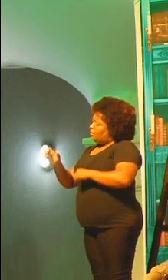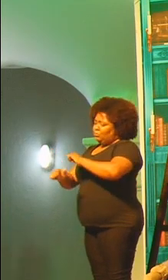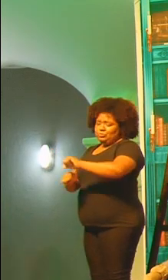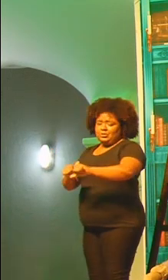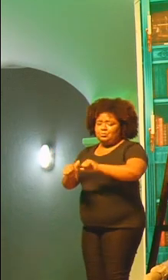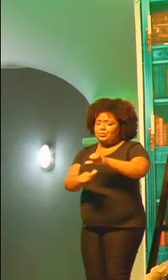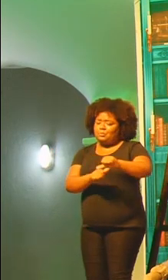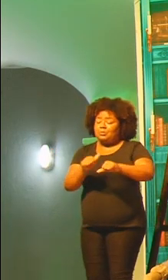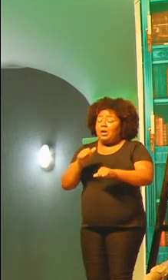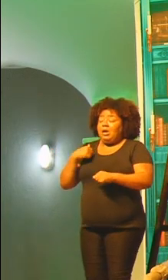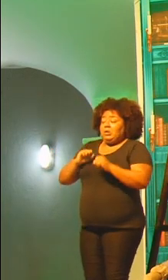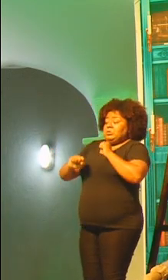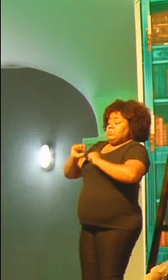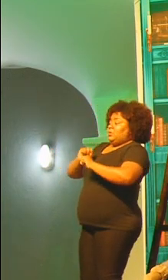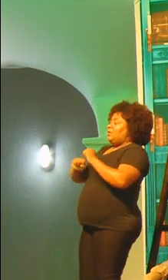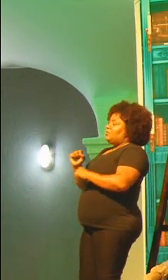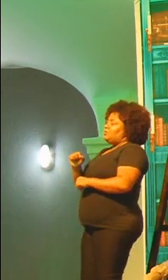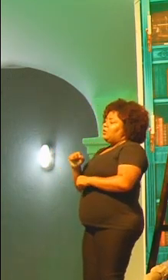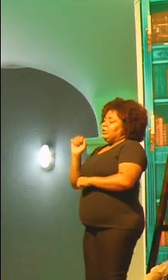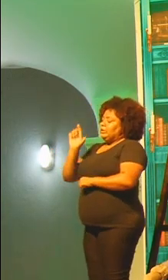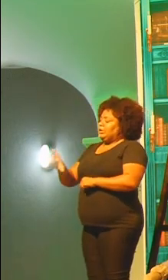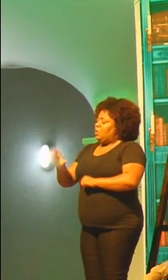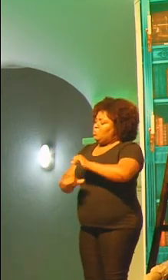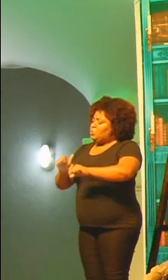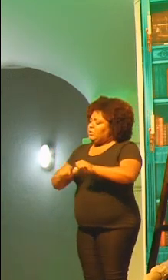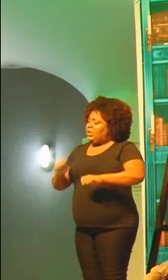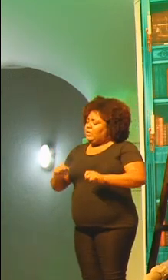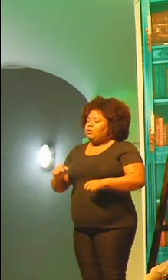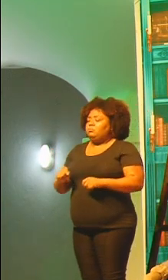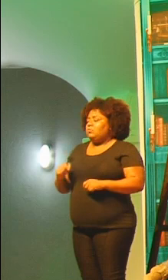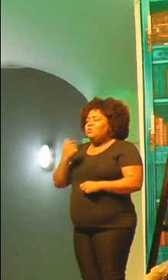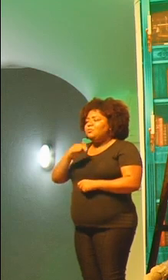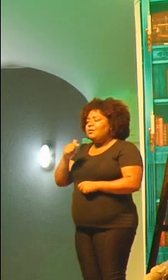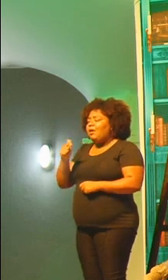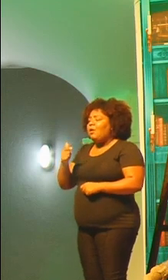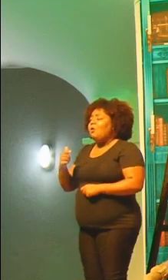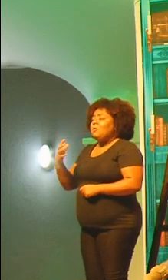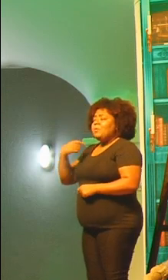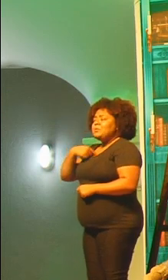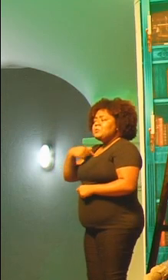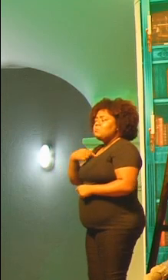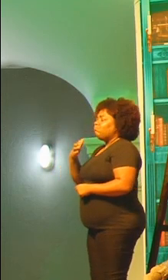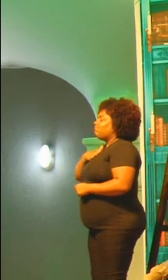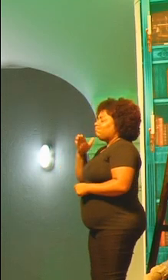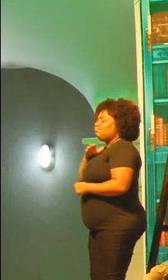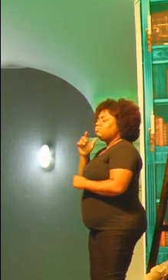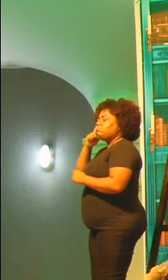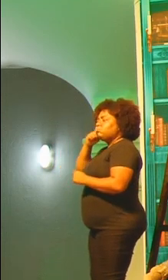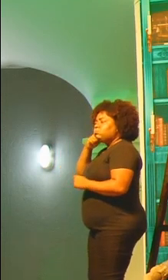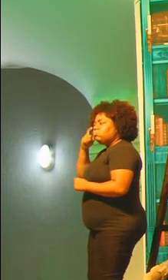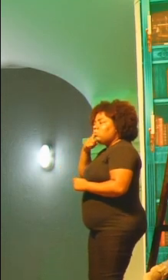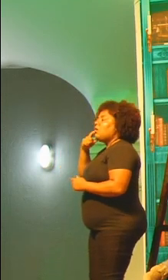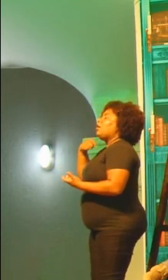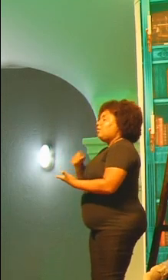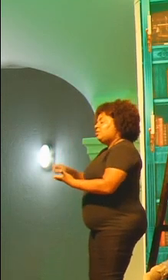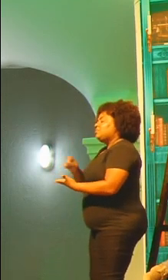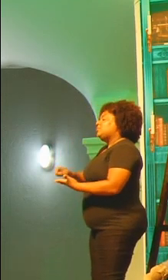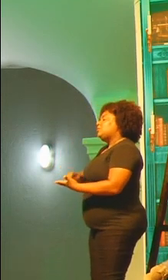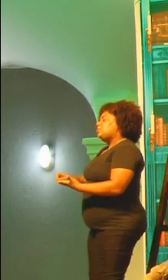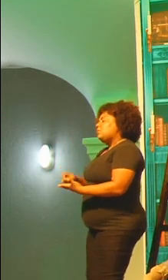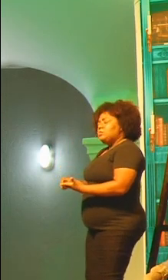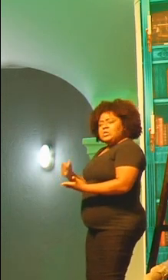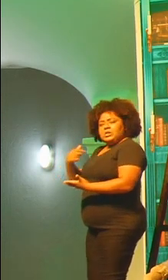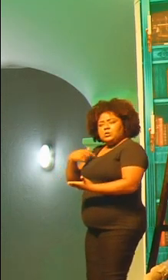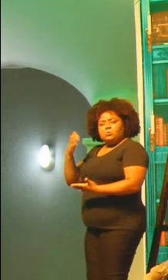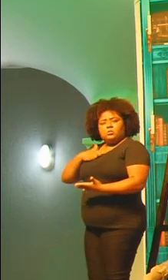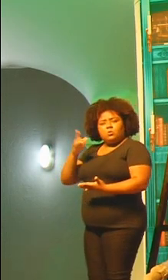nada, mas o que eu conto é aquilo que me incomoda, é o retrato desse tempo. E eu tenho certeza que, se me